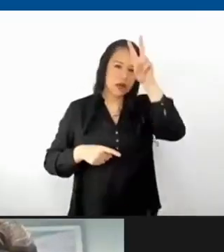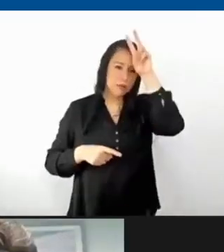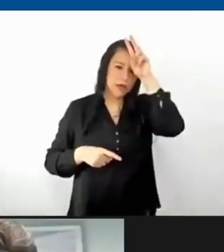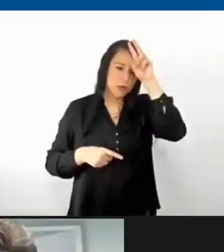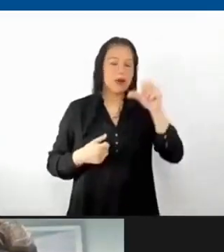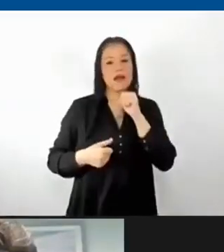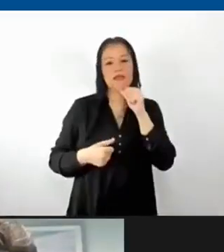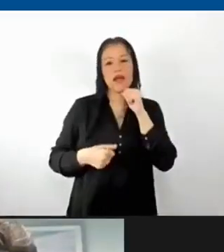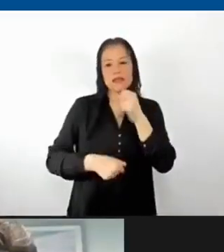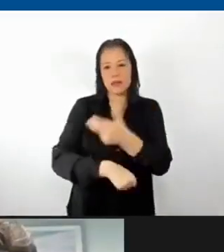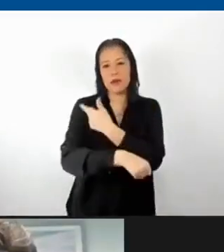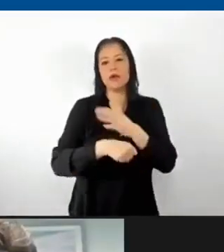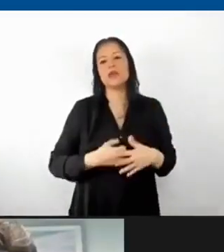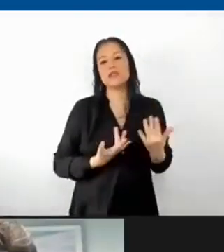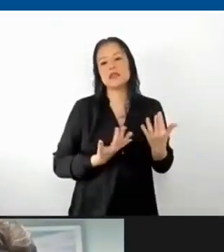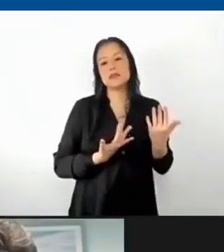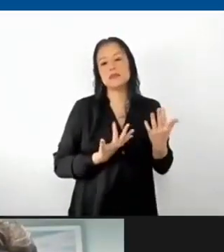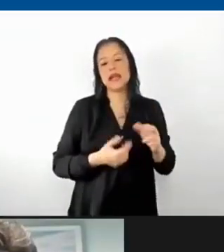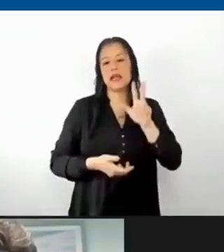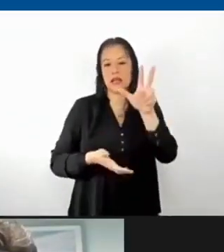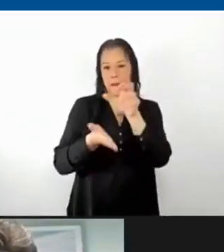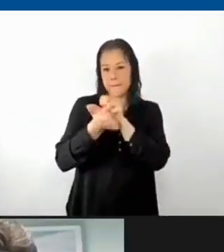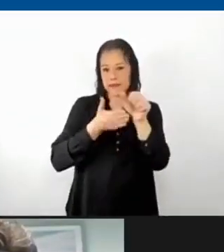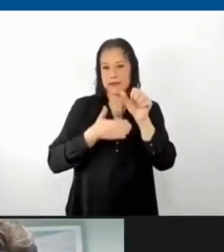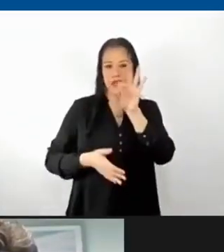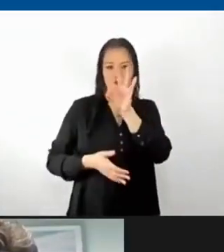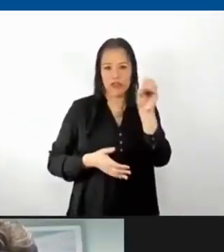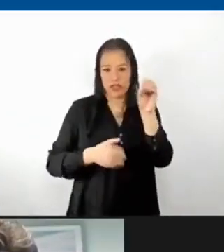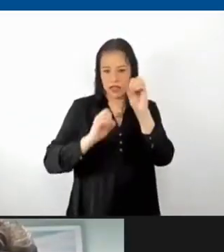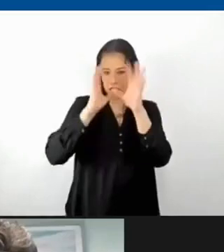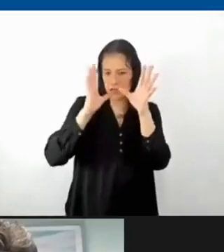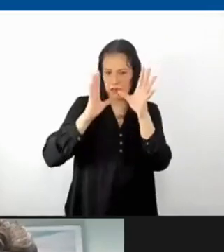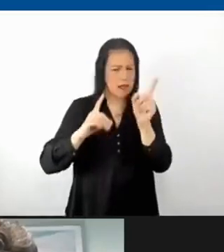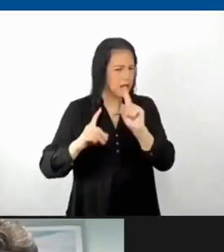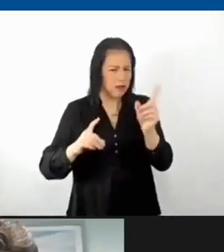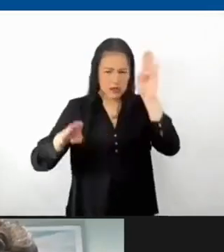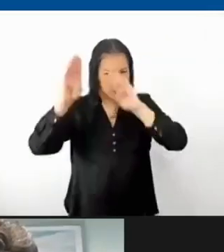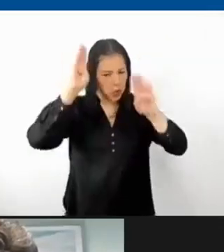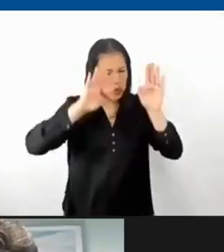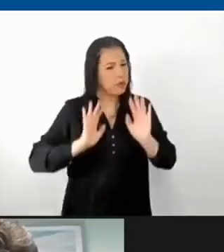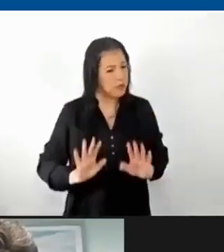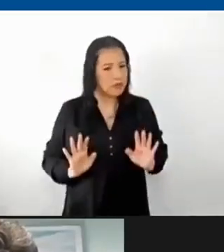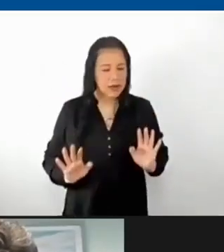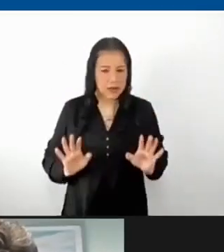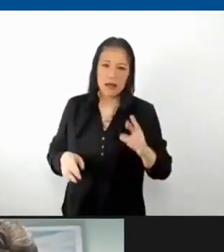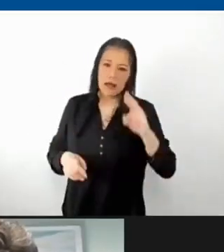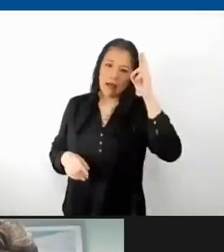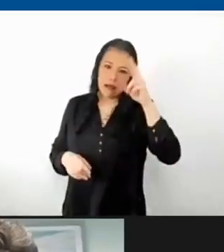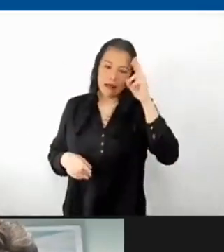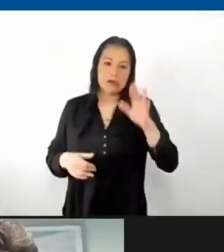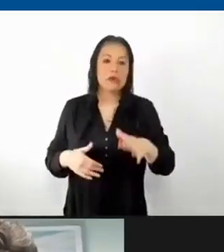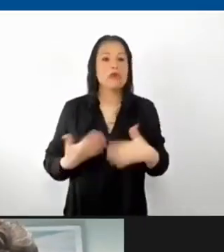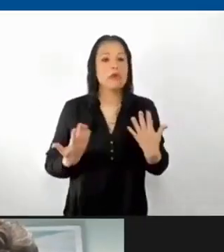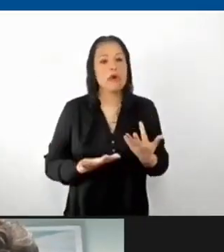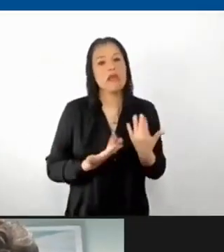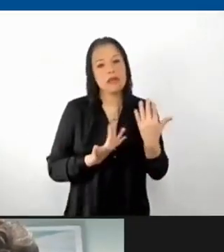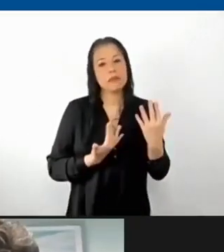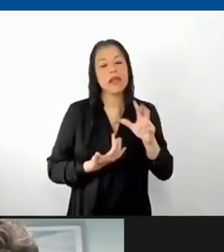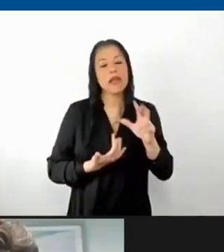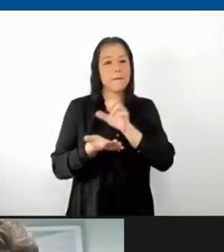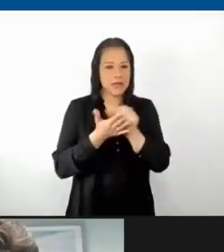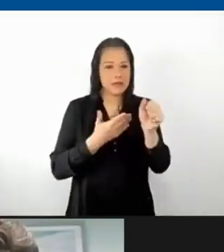escasez de vacunas se hace a los 3 meses, a los 90 días. Y que no se preocupe la gente. La razón de que uno puede esperar 3 meses es